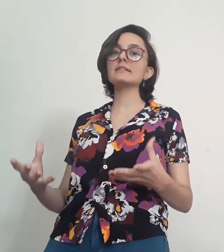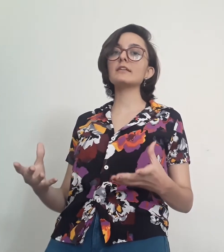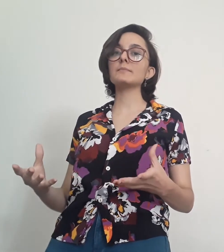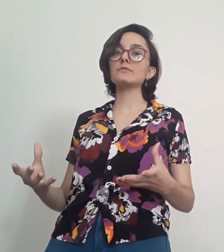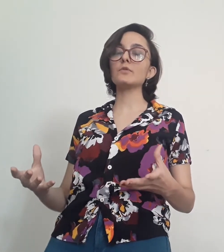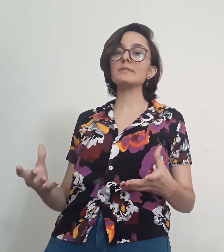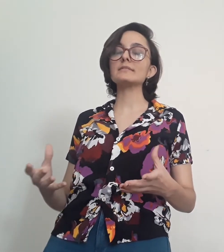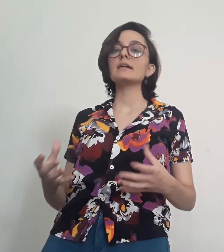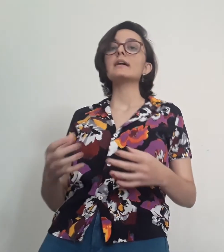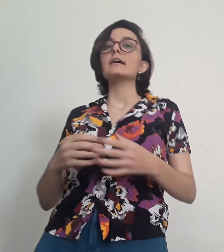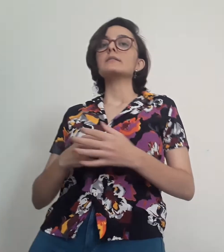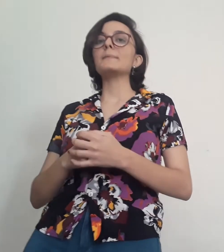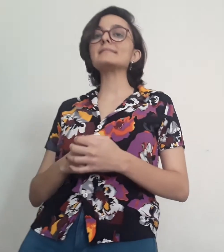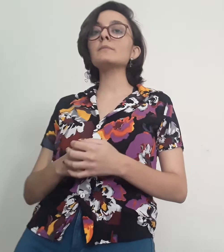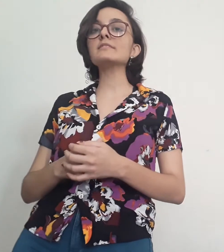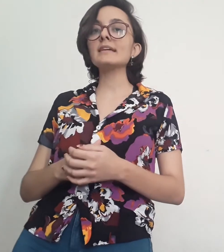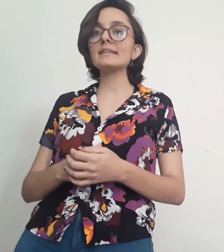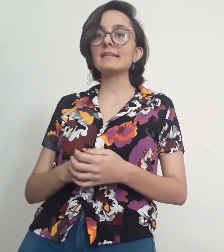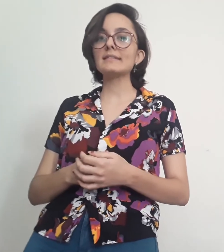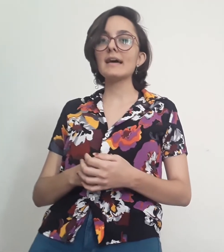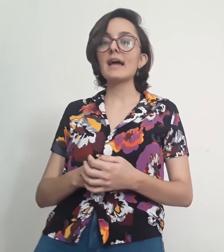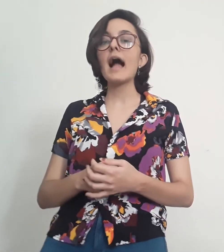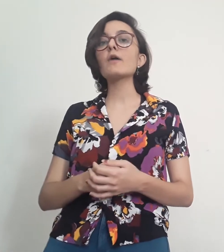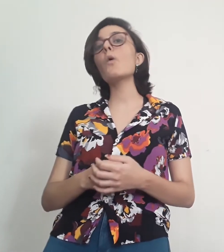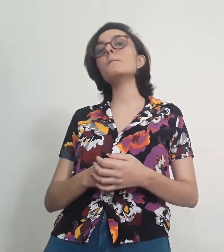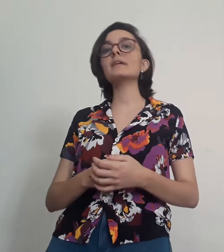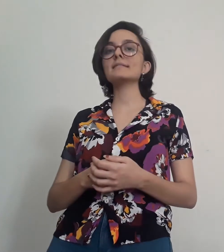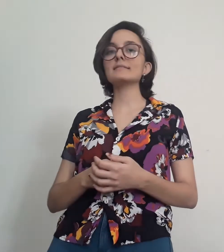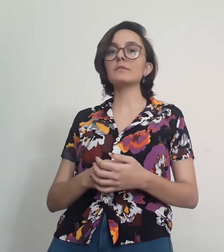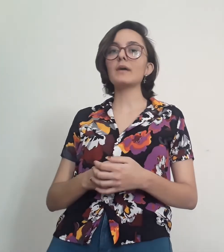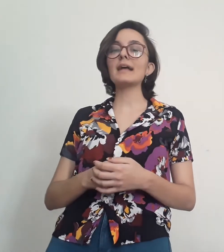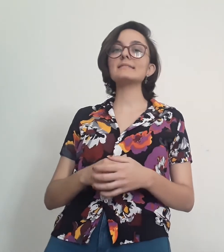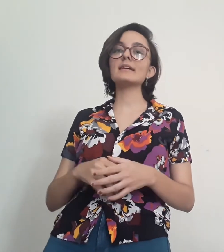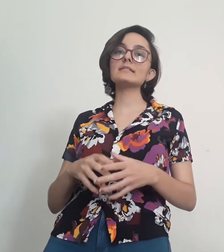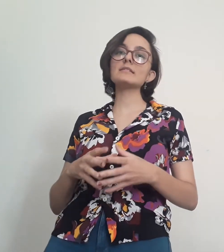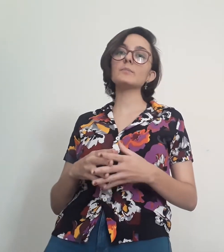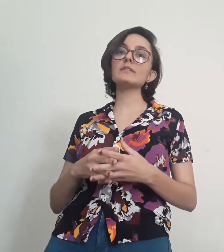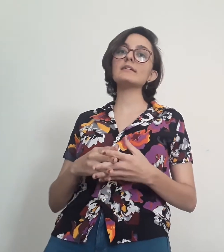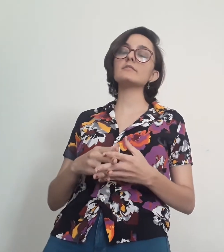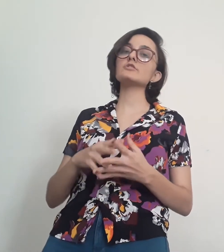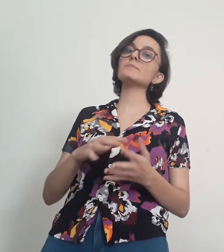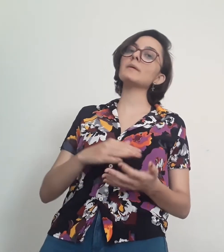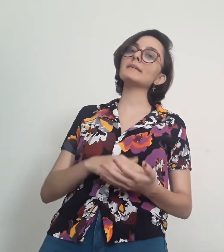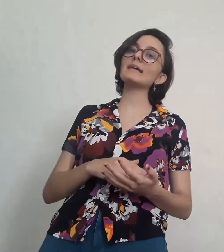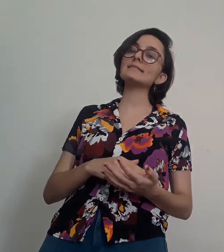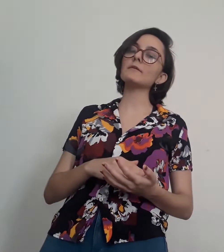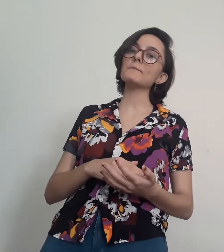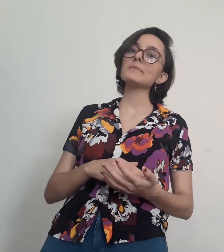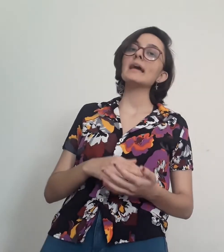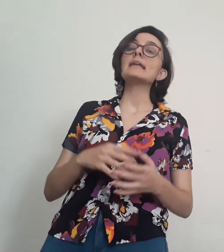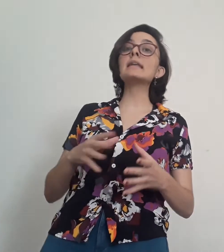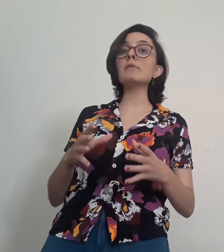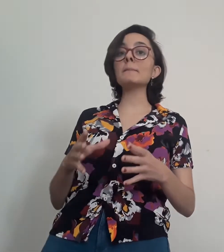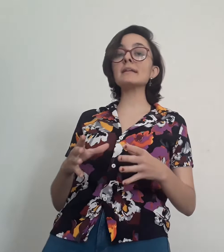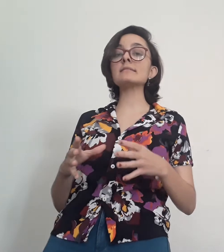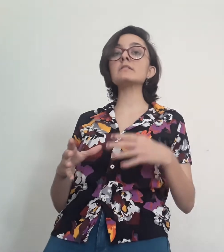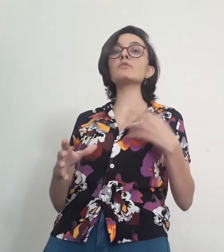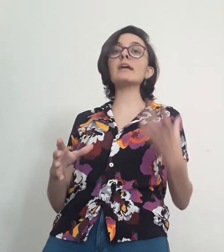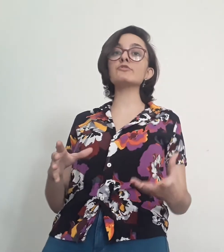das pessoas, pensamos ser necessária a compreensão acerca de seu processo de implementação, não apenas em nível